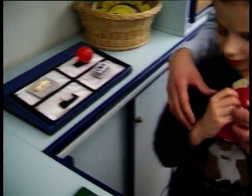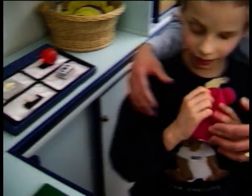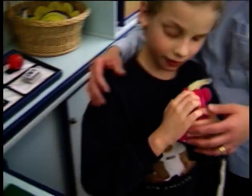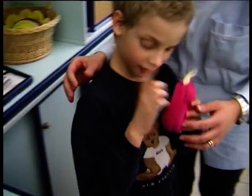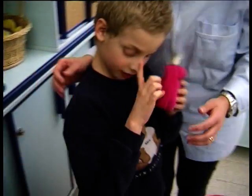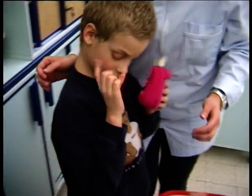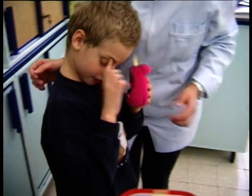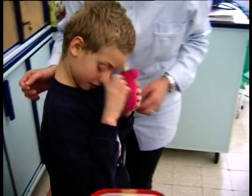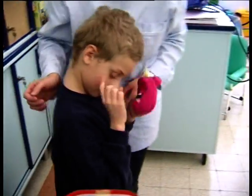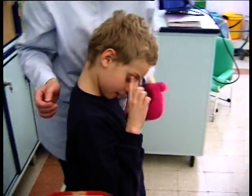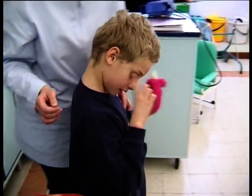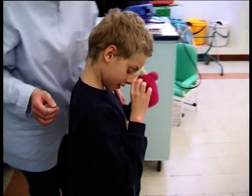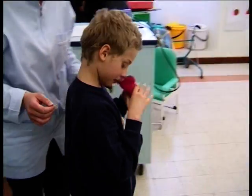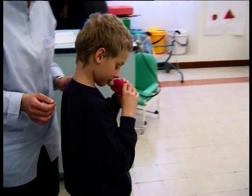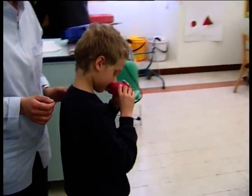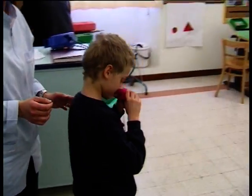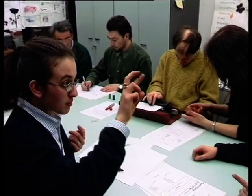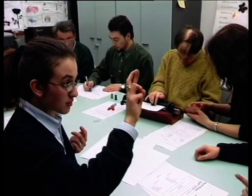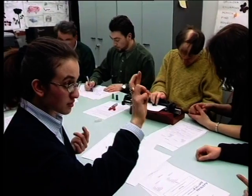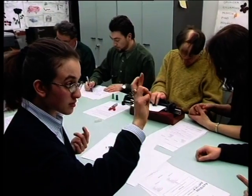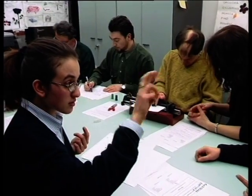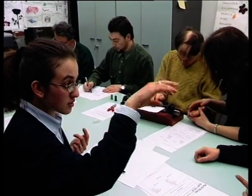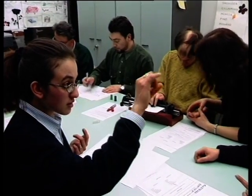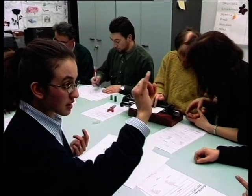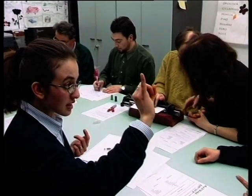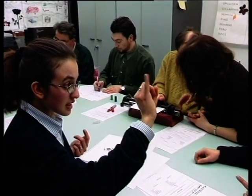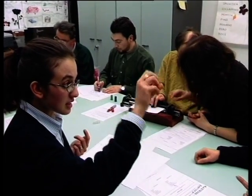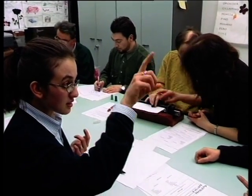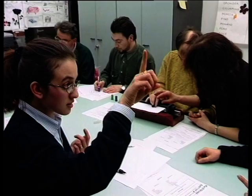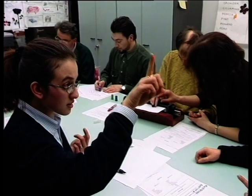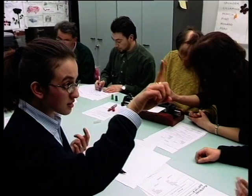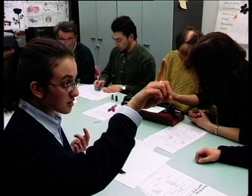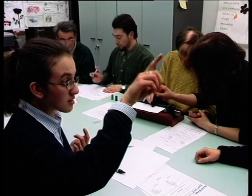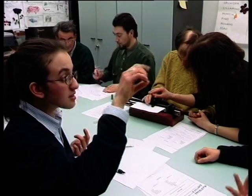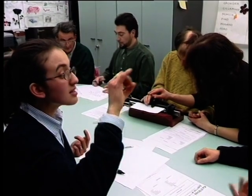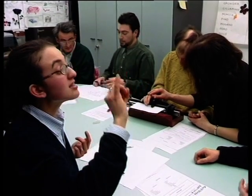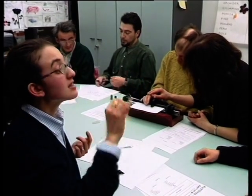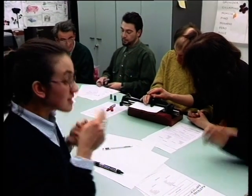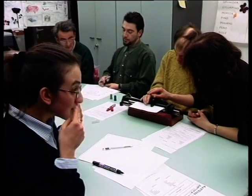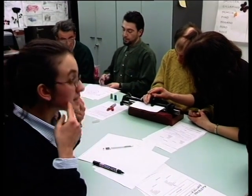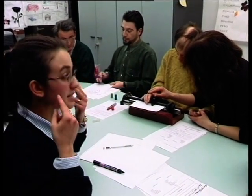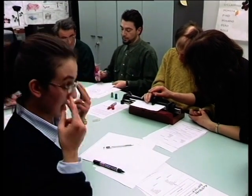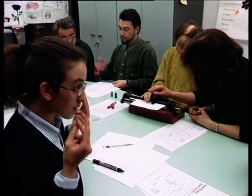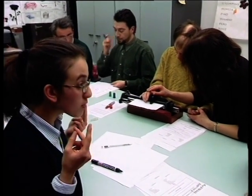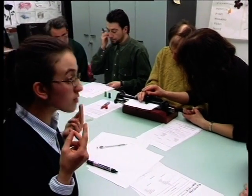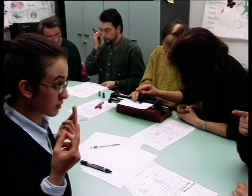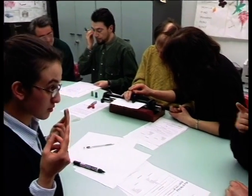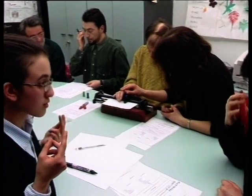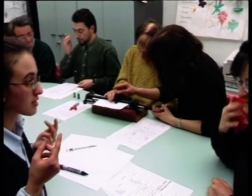con gli altri e con l'ambiente. Una persona sorda che può utilizzare ancora in maniera funzionale la vista